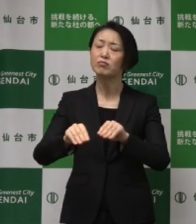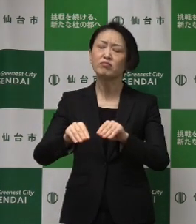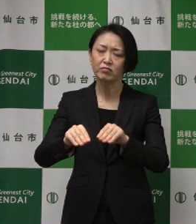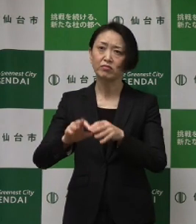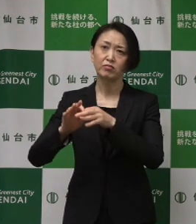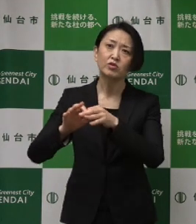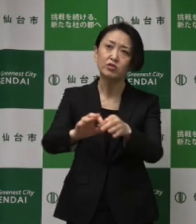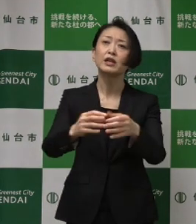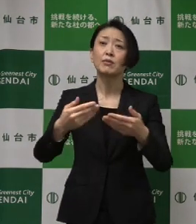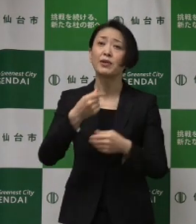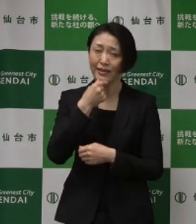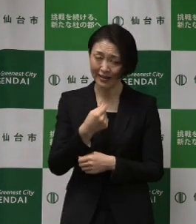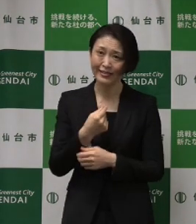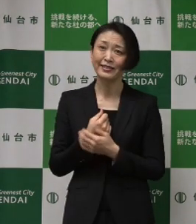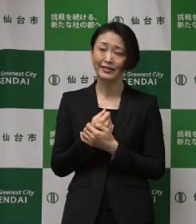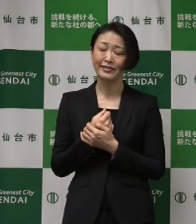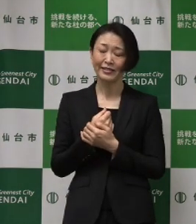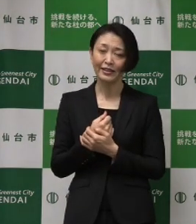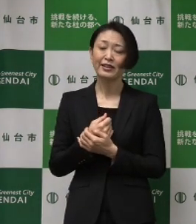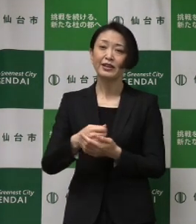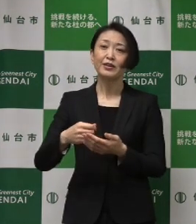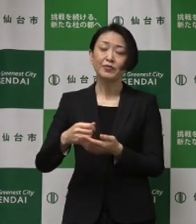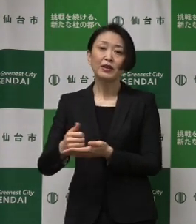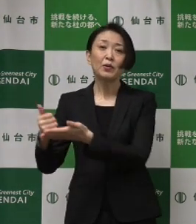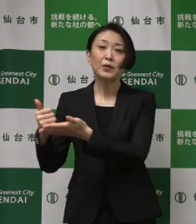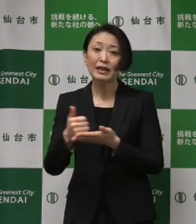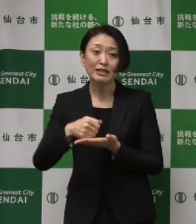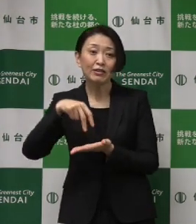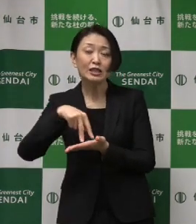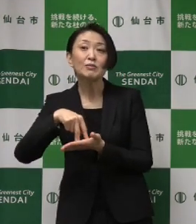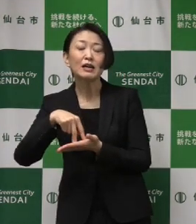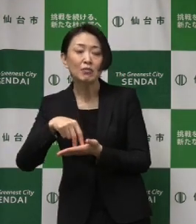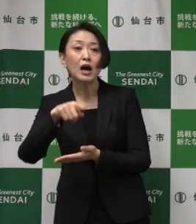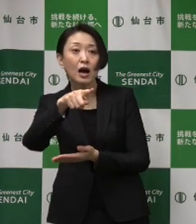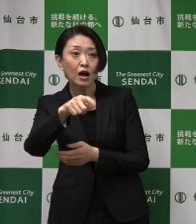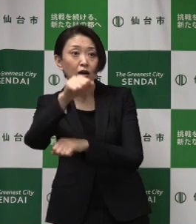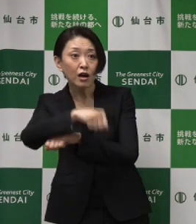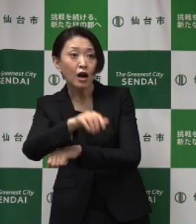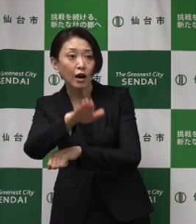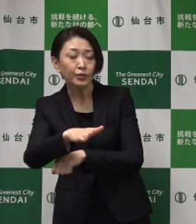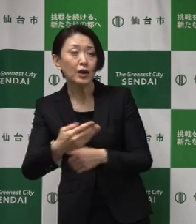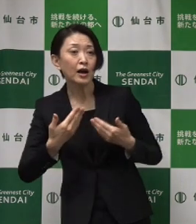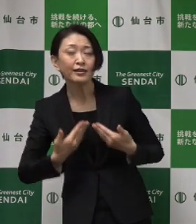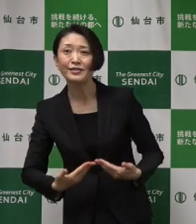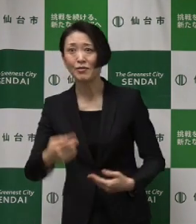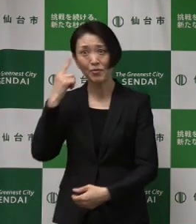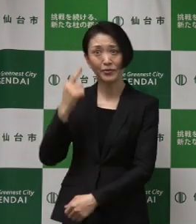にある中で、利用する側にとっても安心になるんだというふうに理解をしております。そういう意味